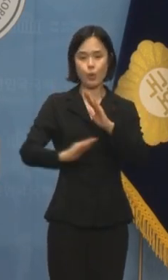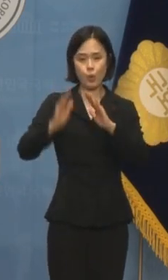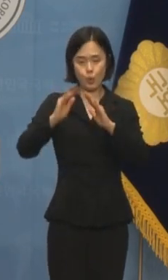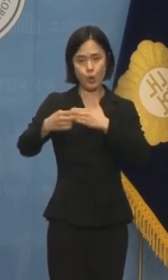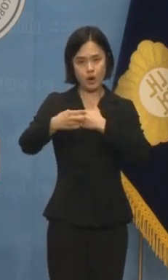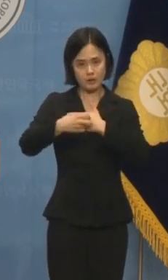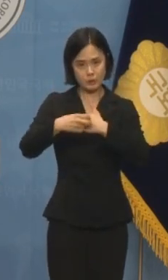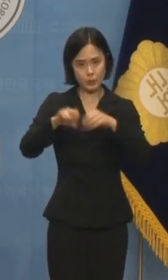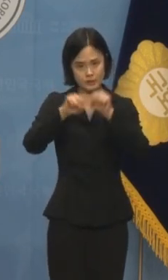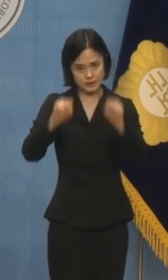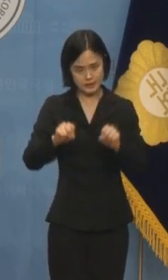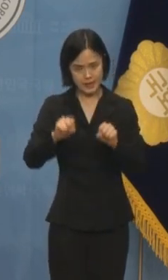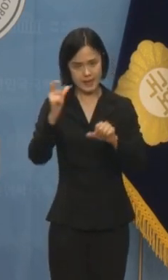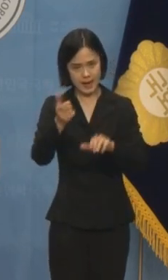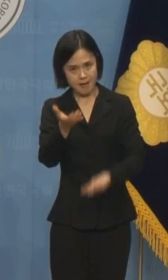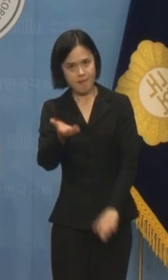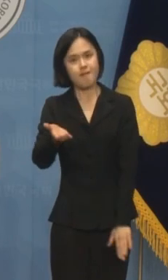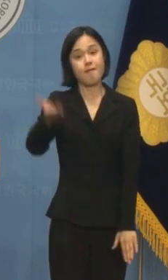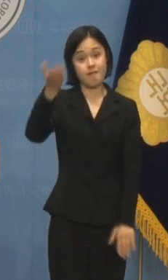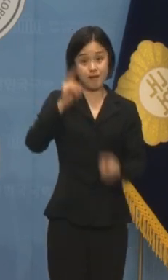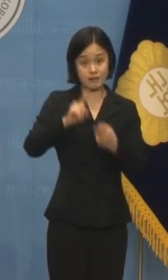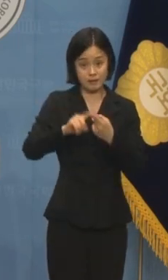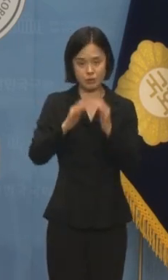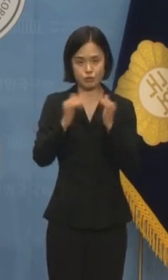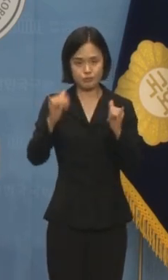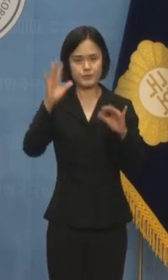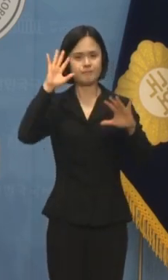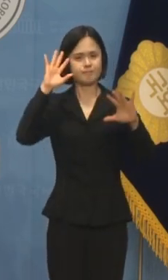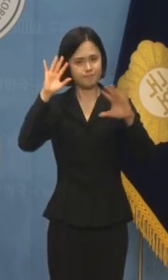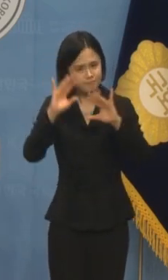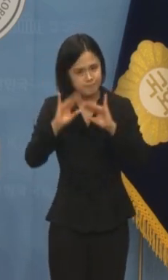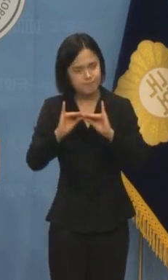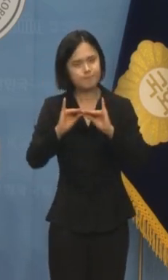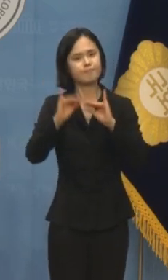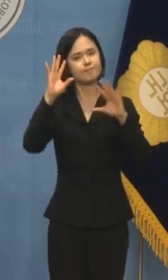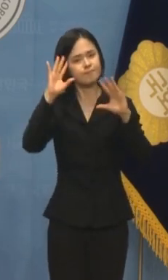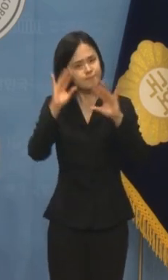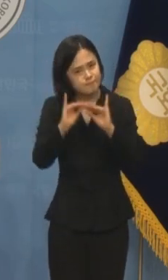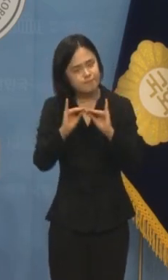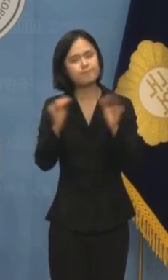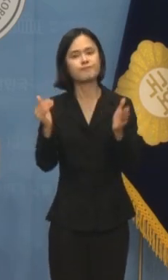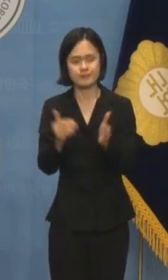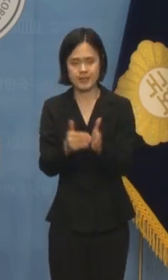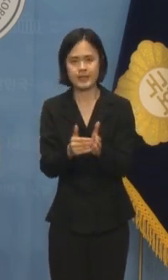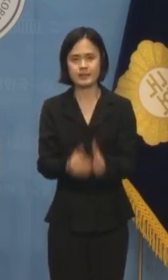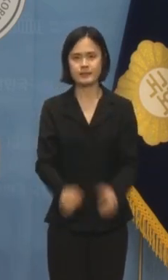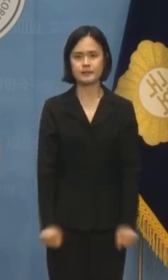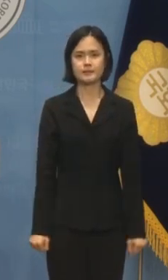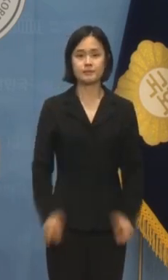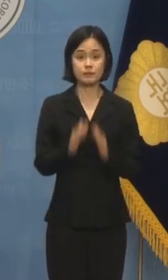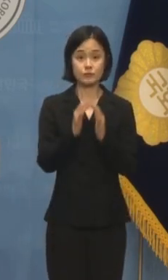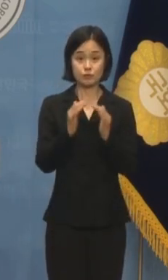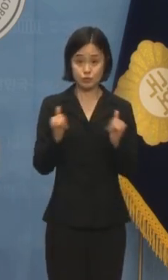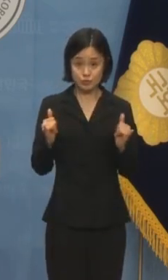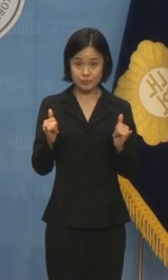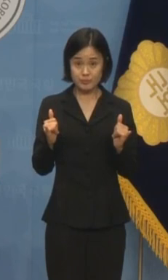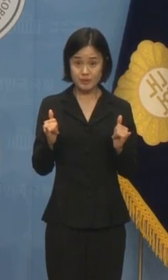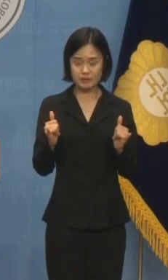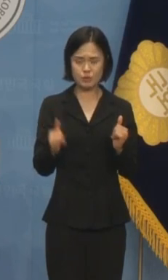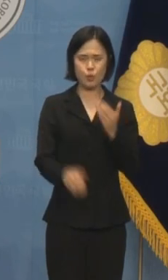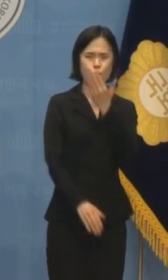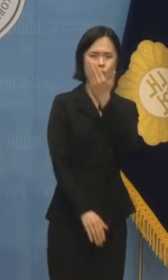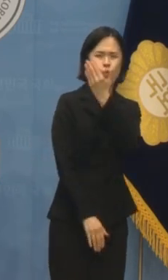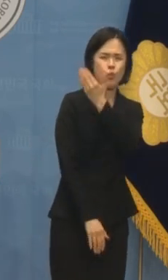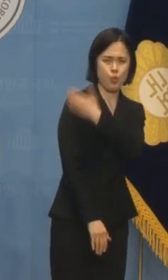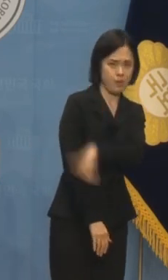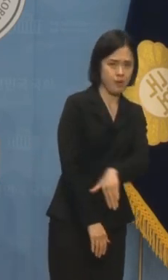개혁에 절대적인 공감과 지지를 모은 바 있습니다 국민의 등돌림 국민의